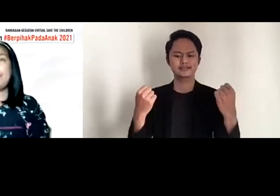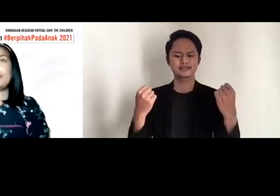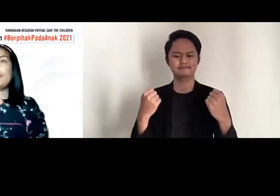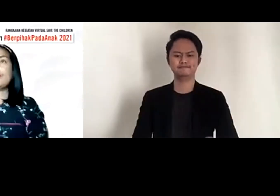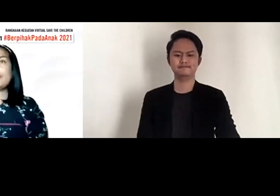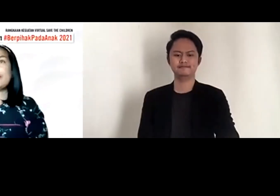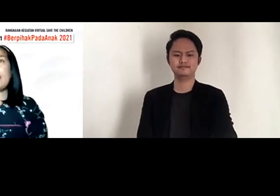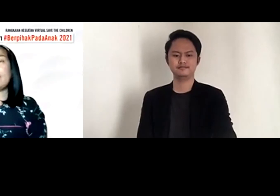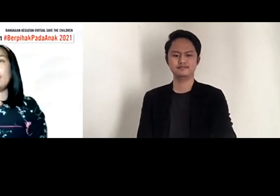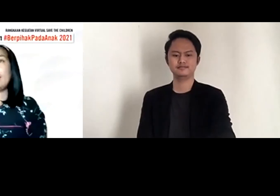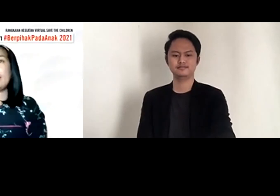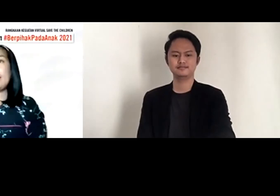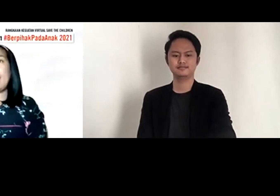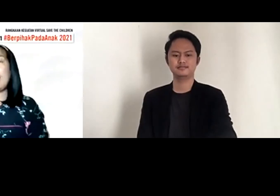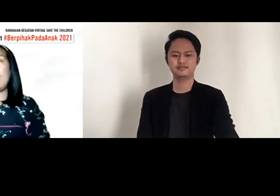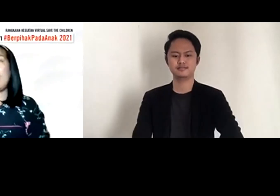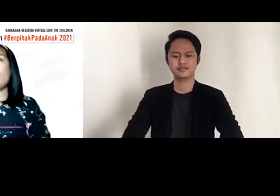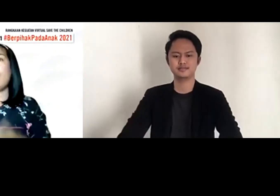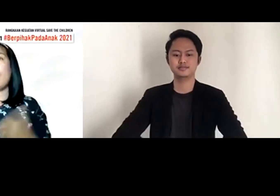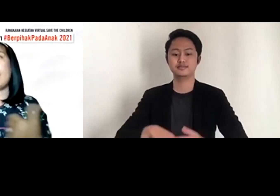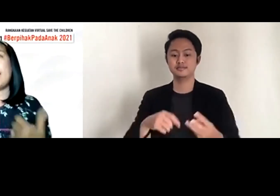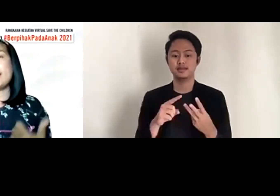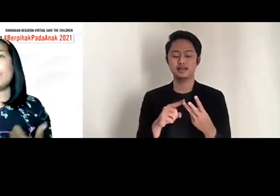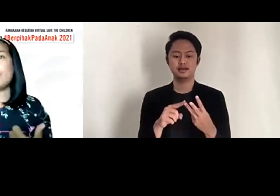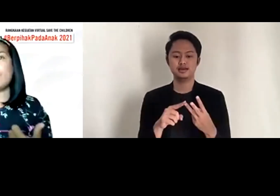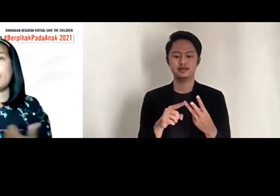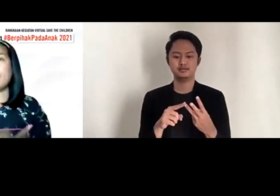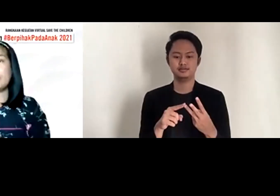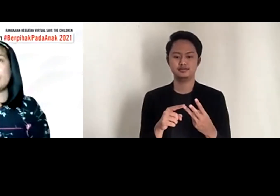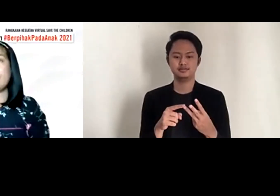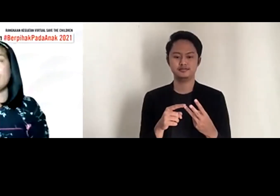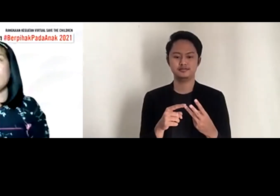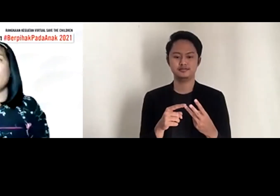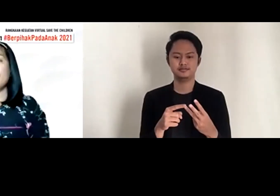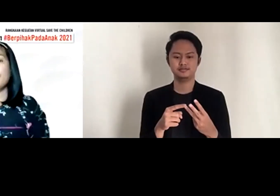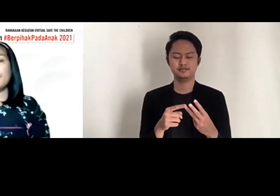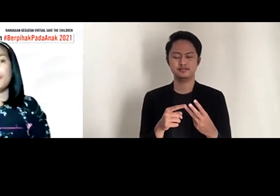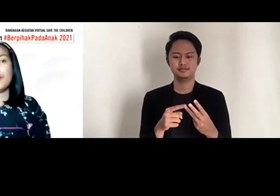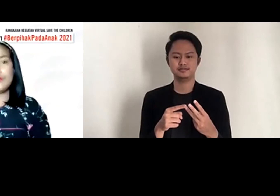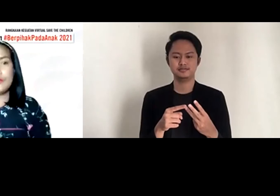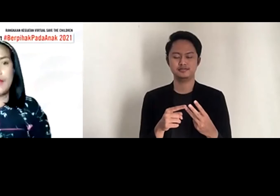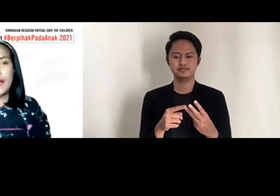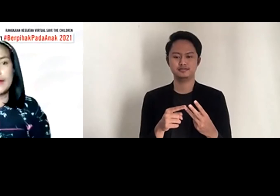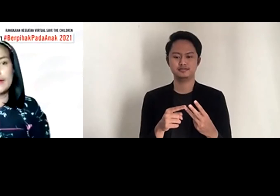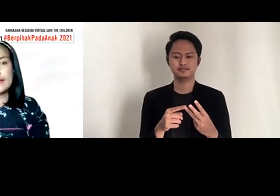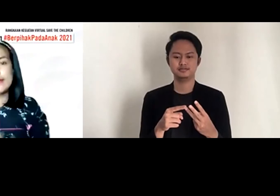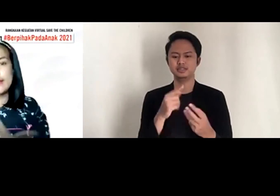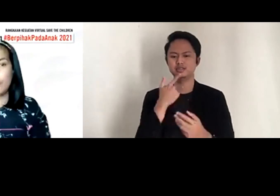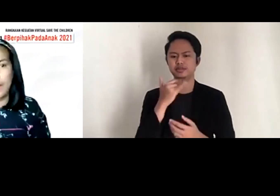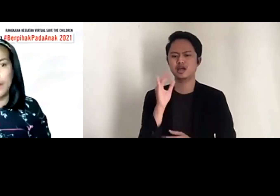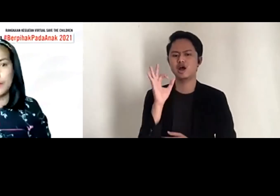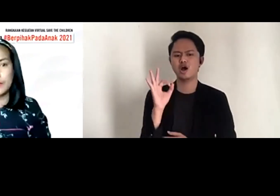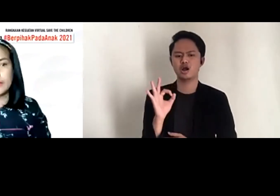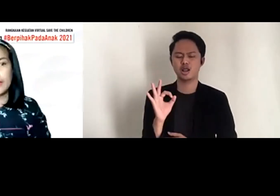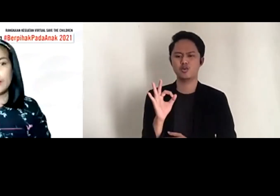berjalan. Terus yang ini ketiga, kami juga buka kelas pengasuhan positif untuk orang tua dari salah